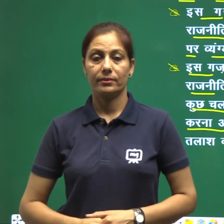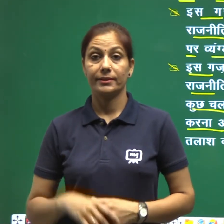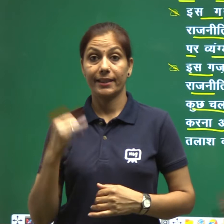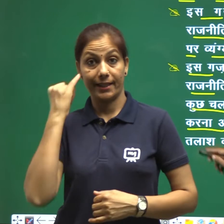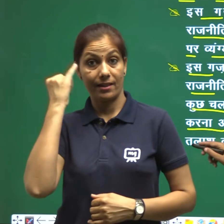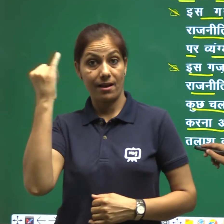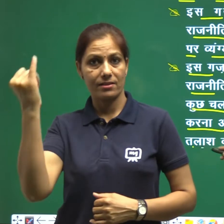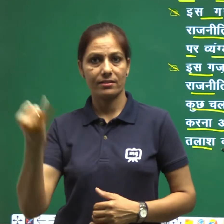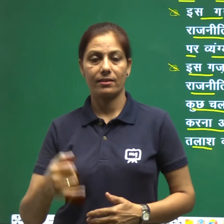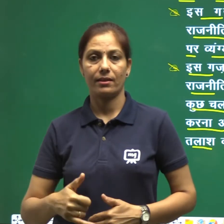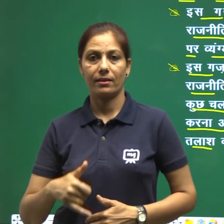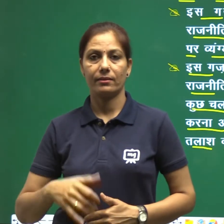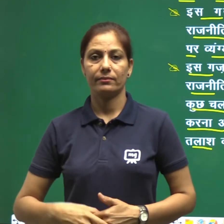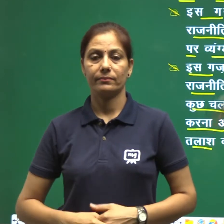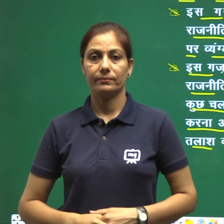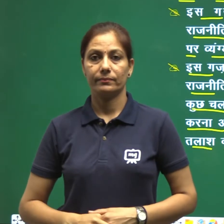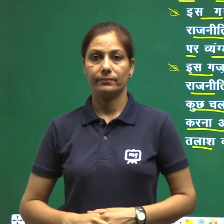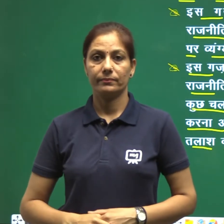तलाश करना है।